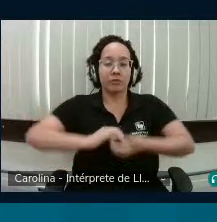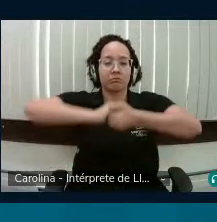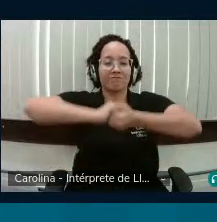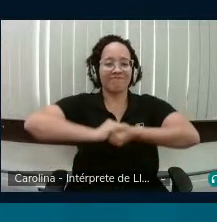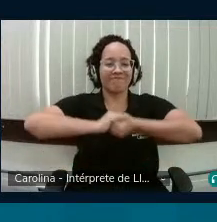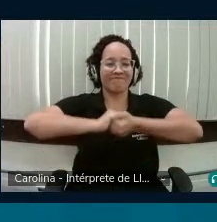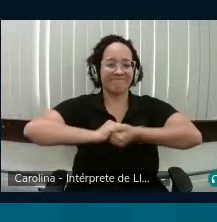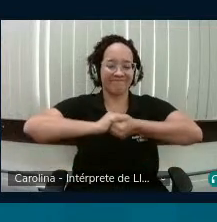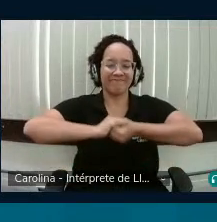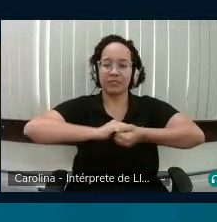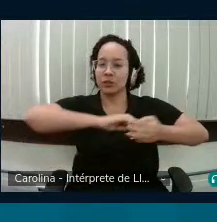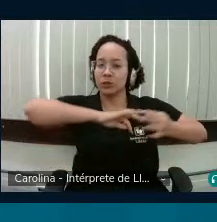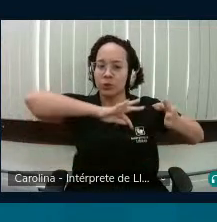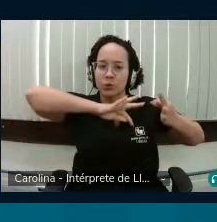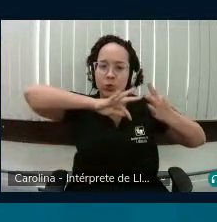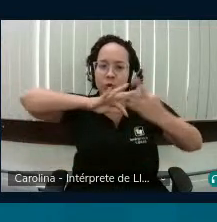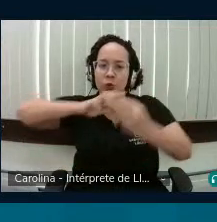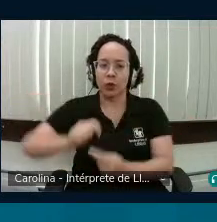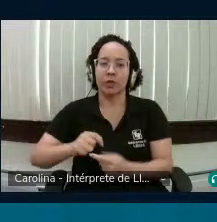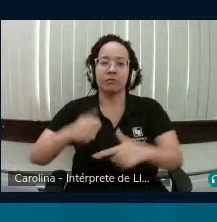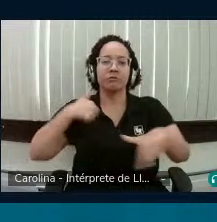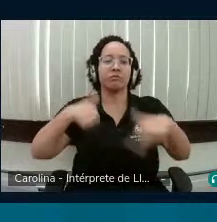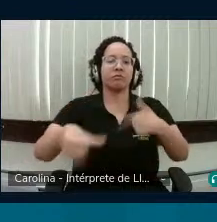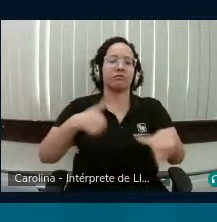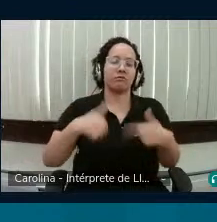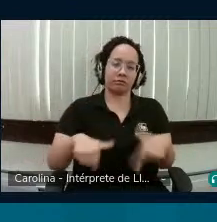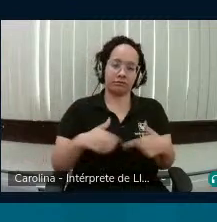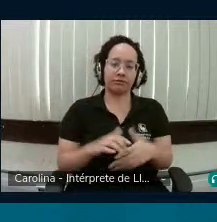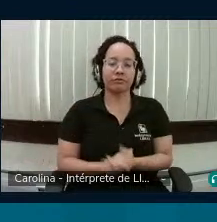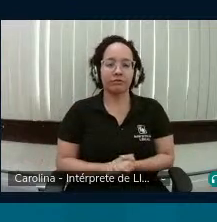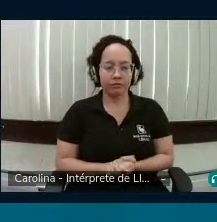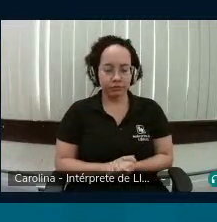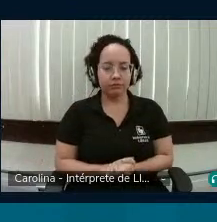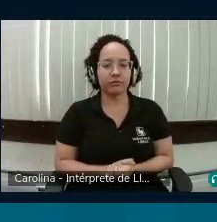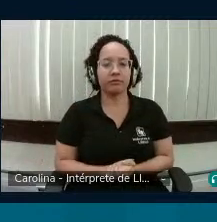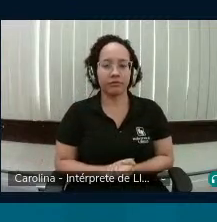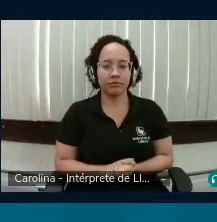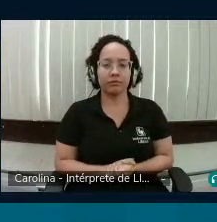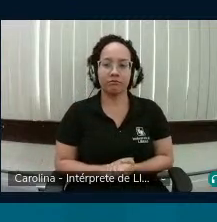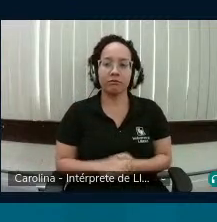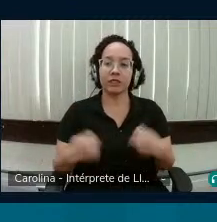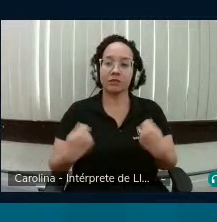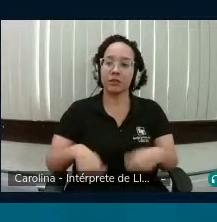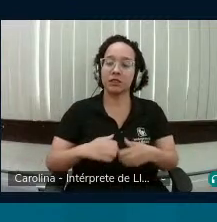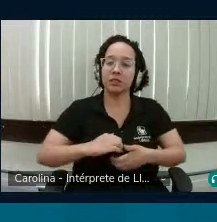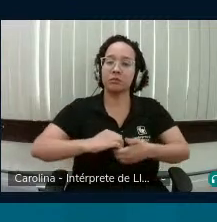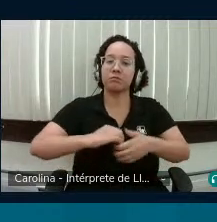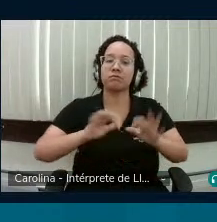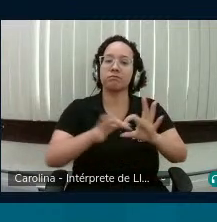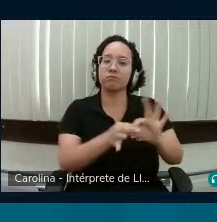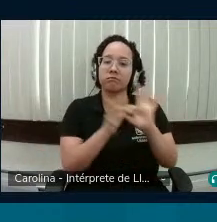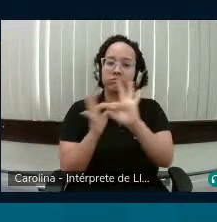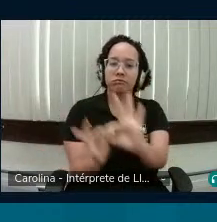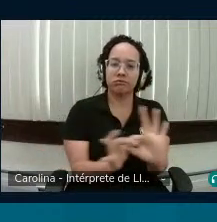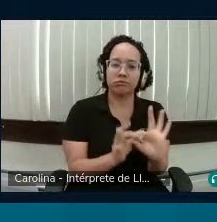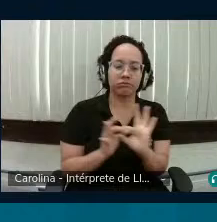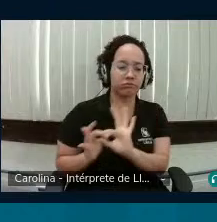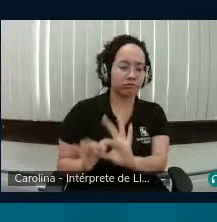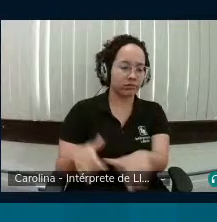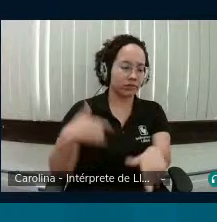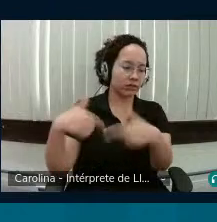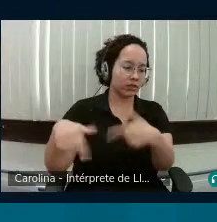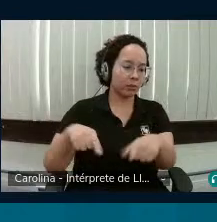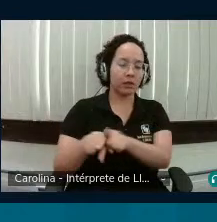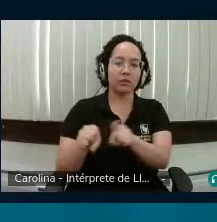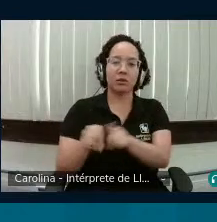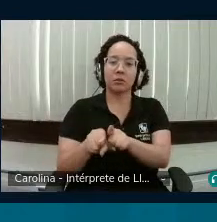um programa que é um trabalho que a gente precisa não só de fazer, né, trabalhar em rede, mas também de ser uma política. Então,